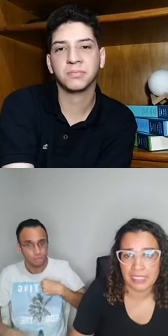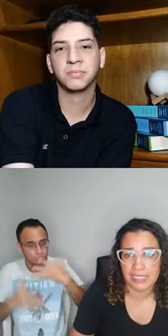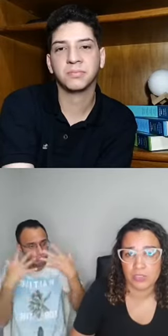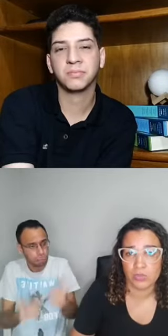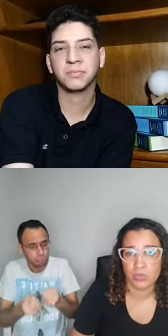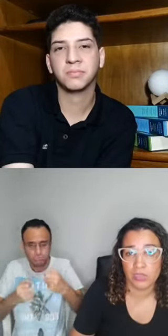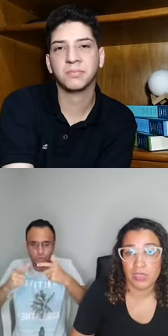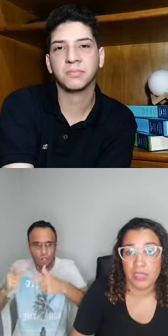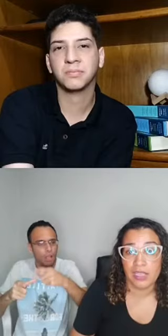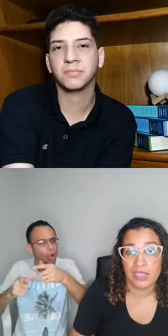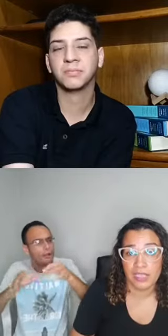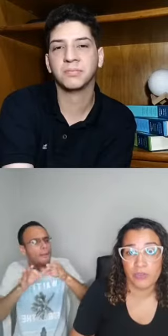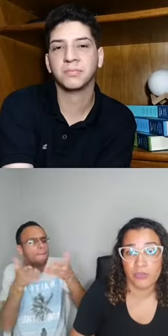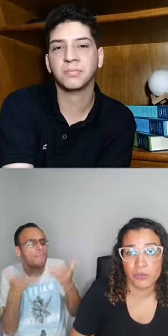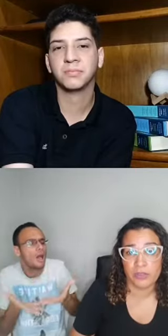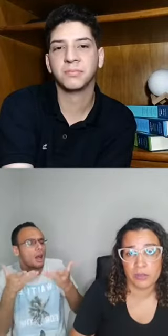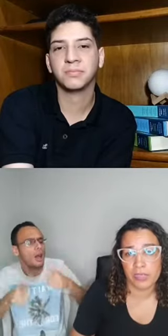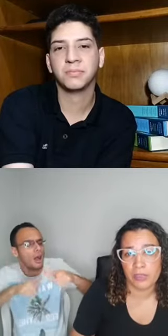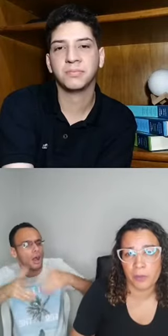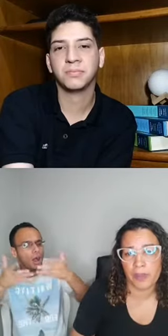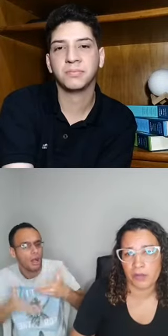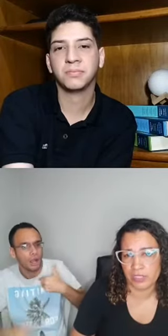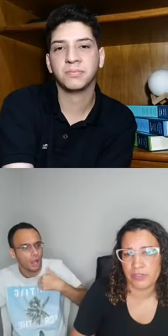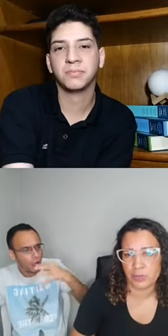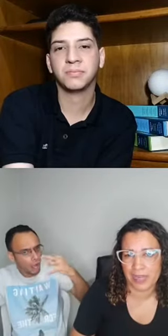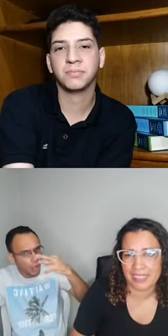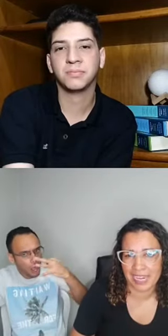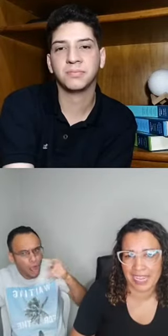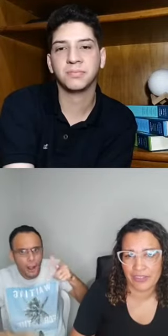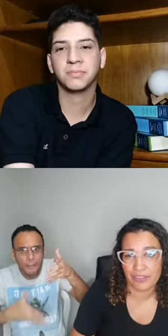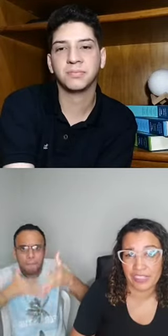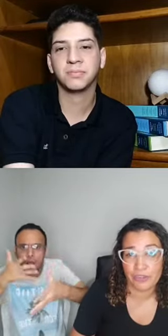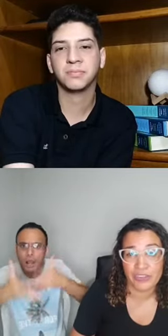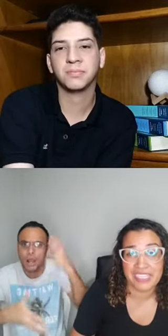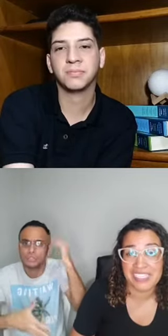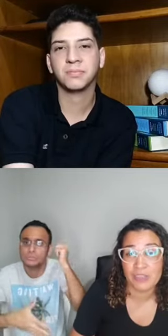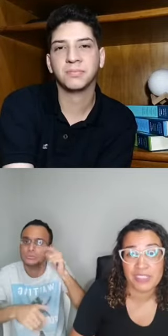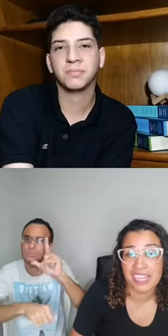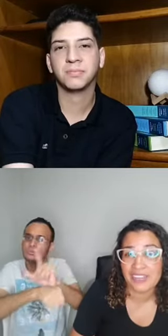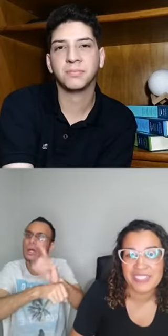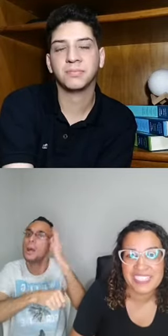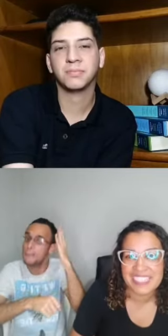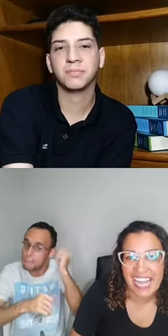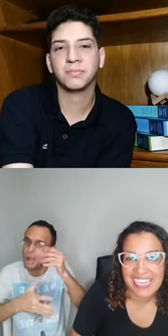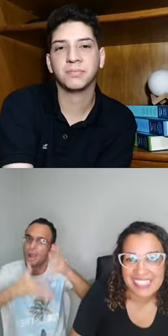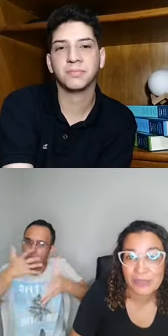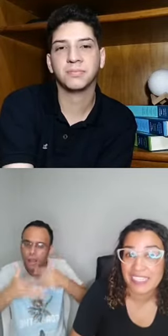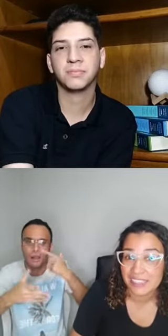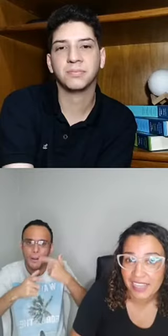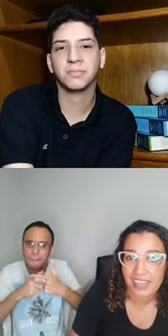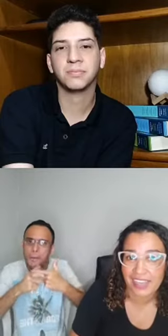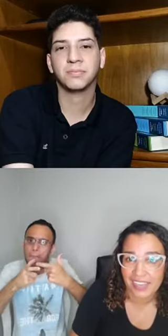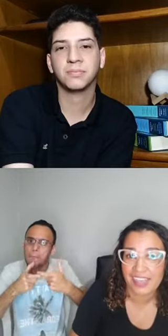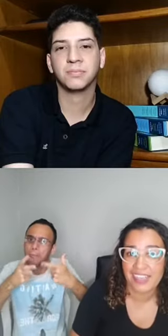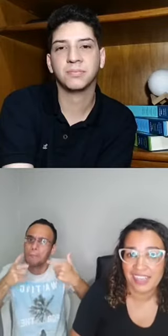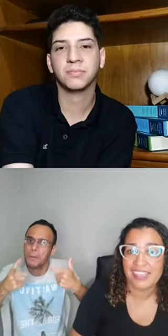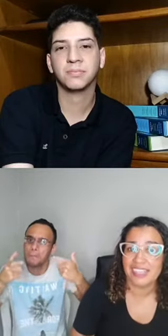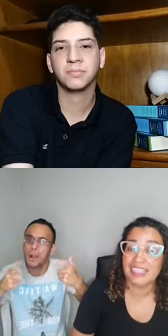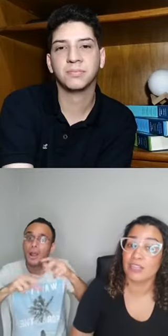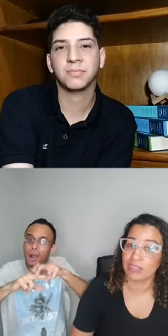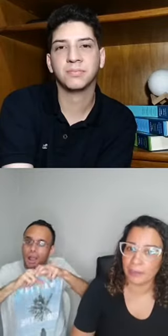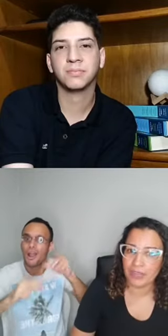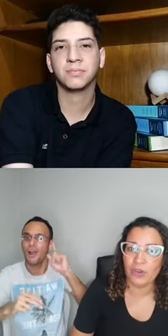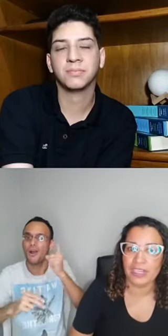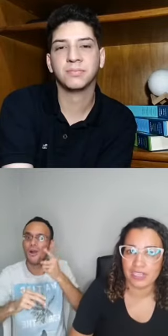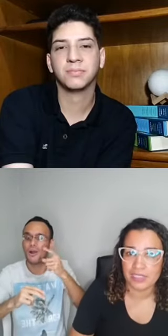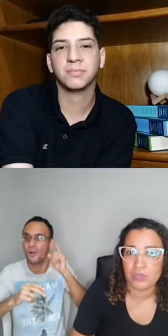trabalhar nisso. E eu fui, né, topei um serviço mais leve e eu fiquei assim, ele usando a língua de sinais, o líder, né?